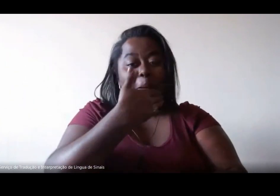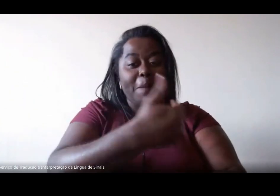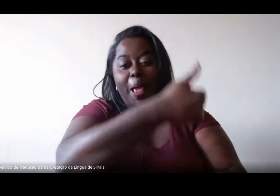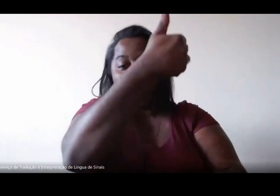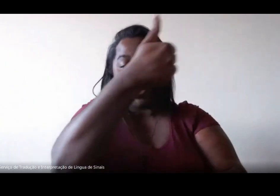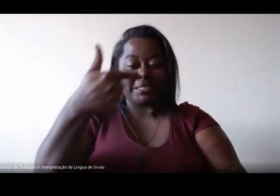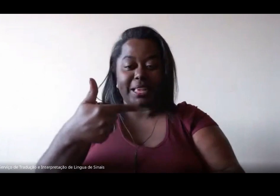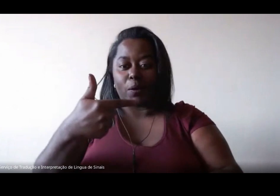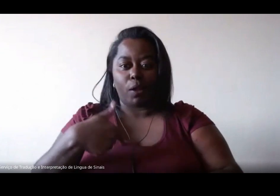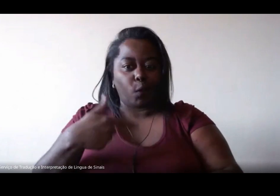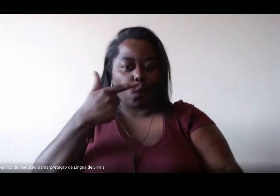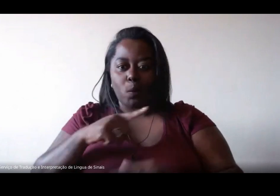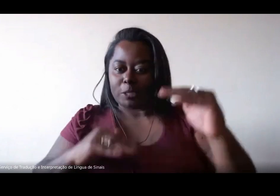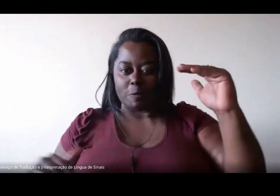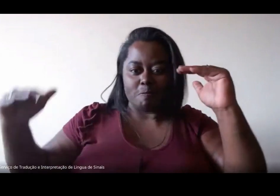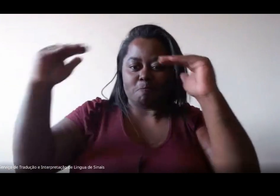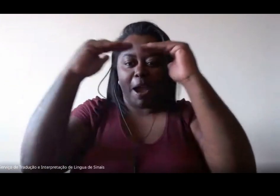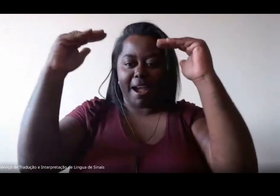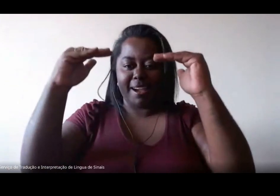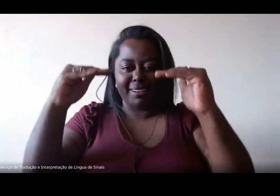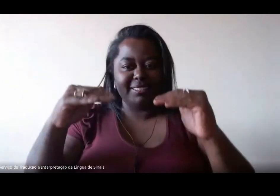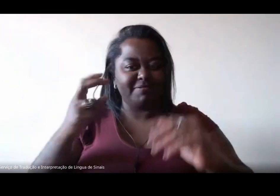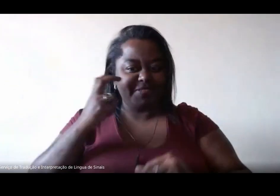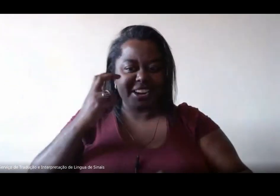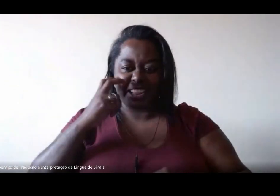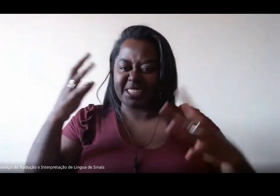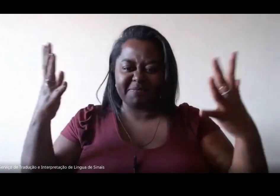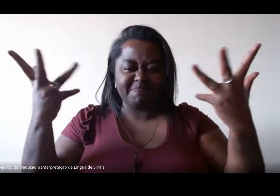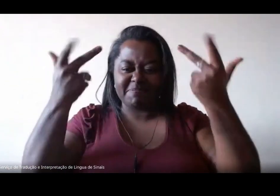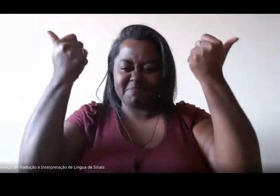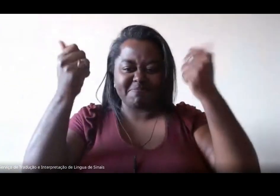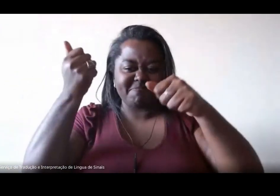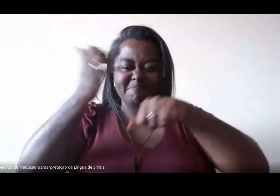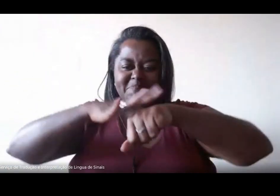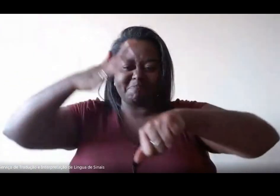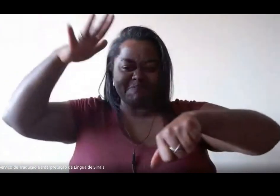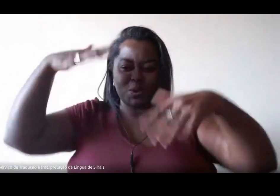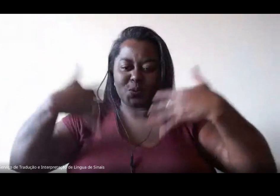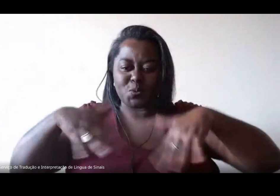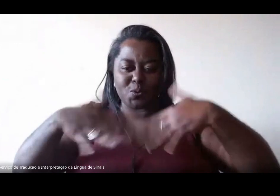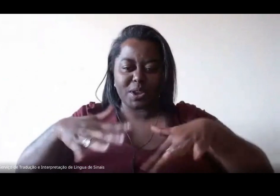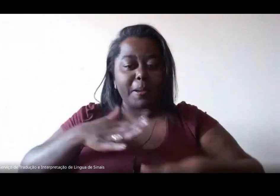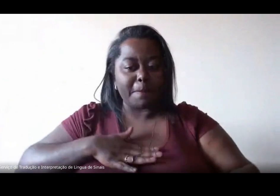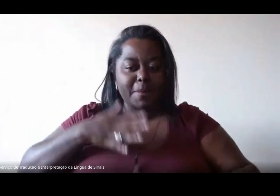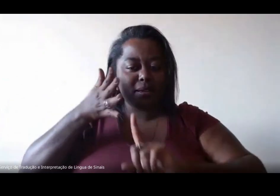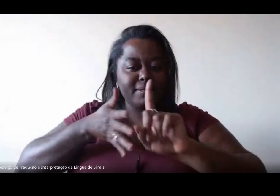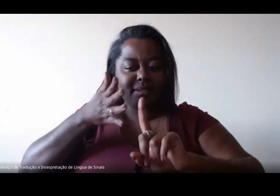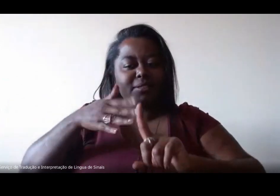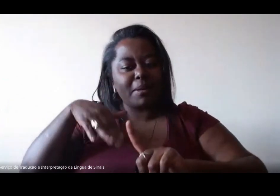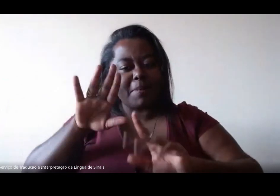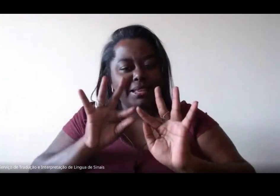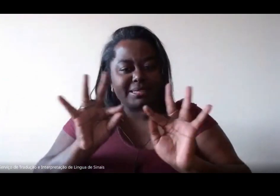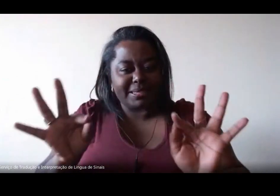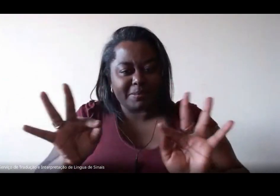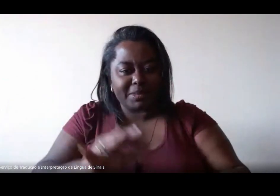contrário, viu? Eu não consigo chegar a esse nível assim. A Fernanda realmente brilhou. A minha